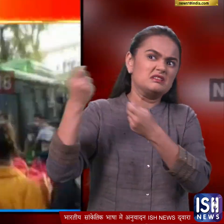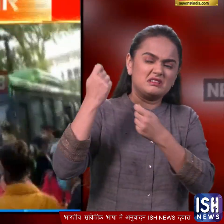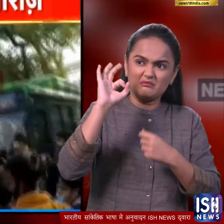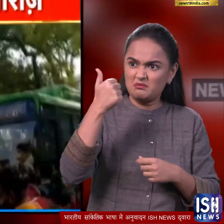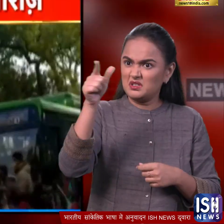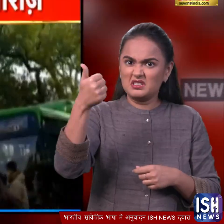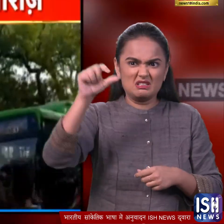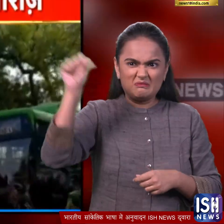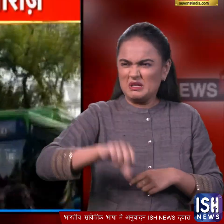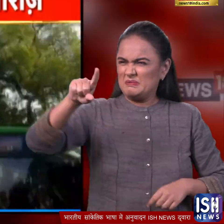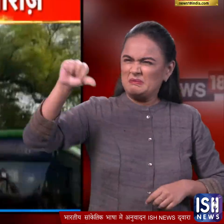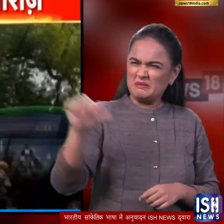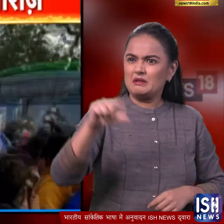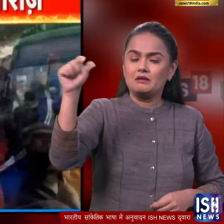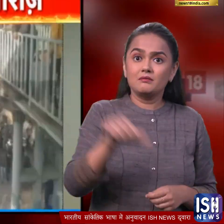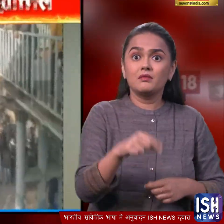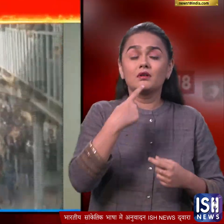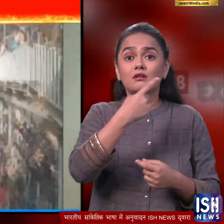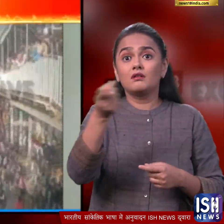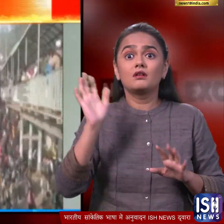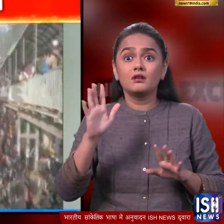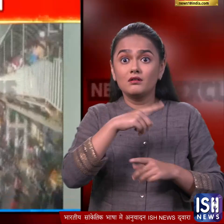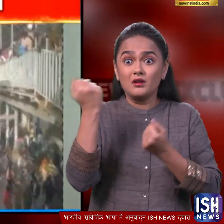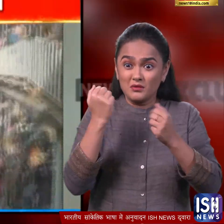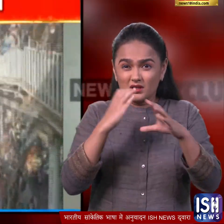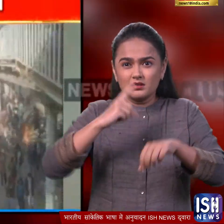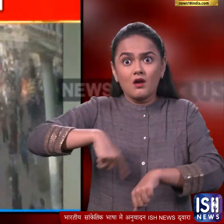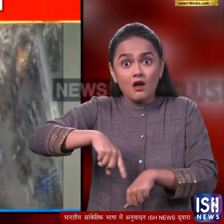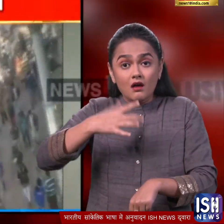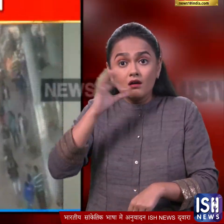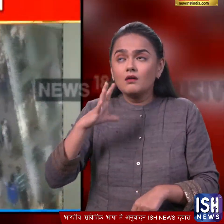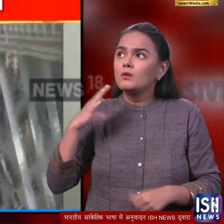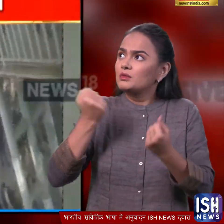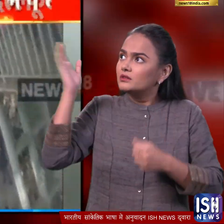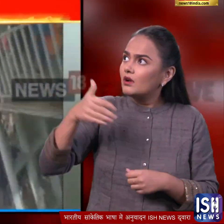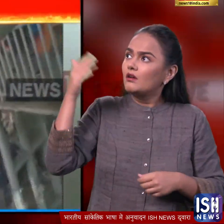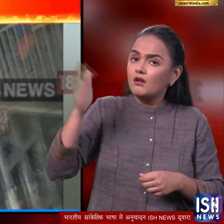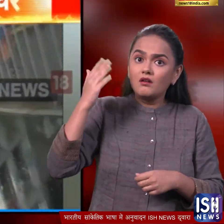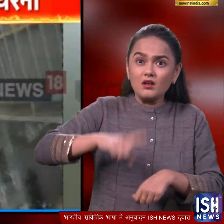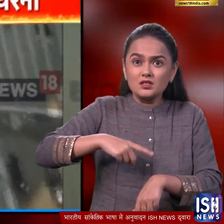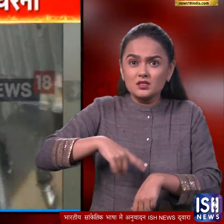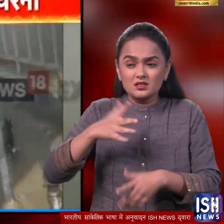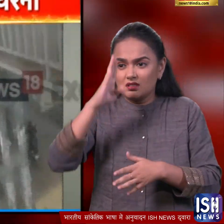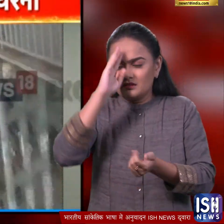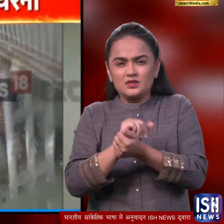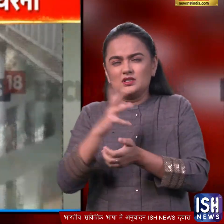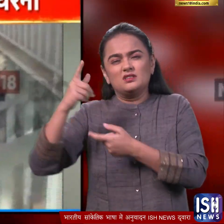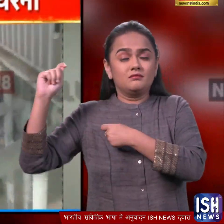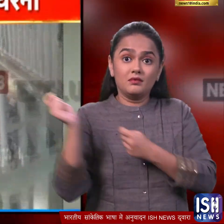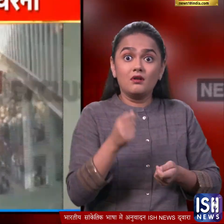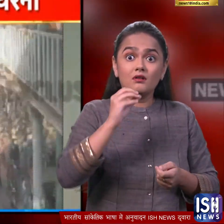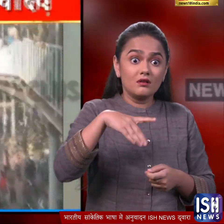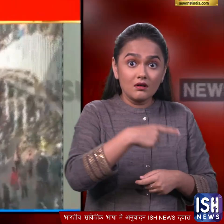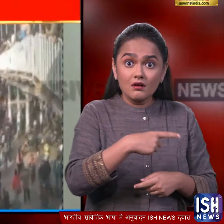यहाँ पर दिल्ली पुलिस बिल्कुल जनता को मार रही है। बसों के इंतजार में कई घंटों से परेशान लोगों को जब पुलिस की सख्ती का सामना करना पड़ा तो